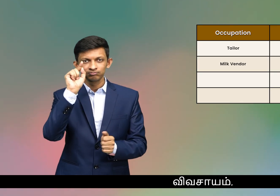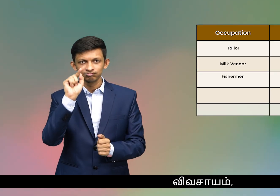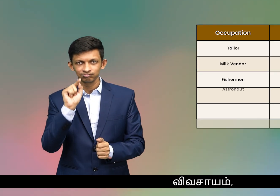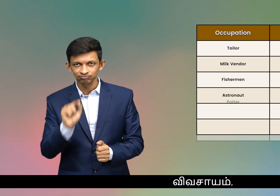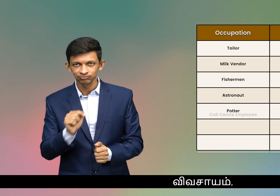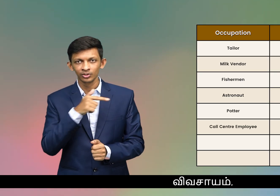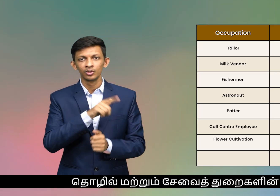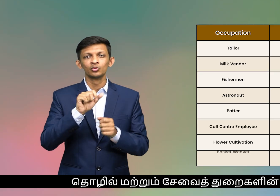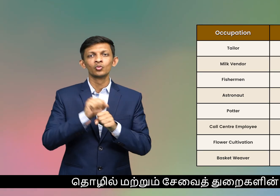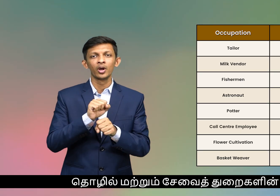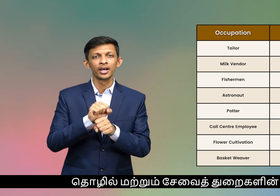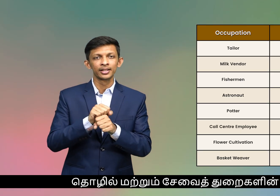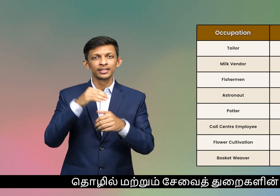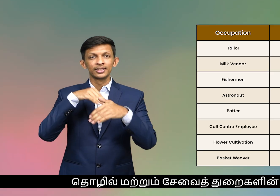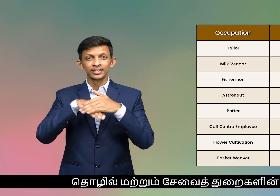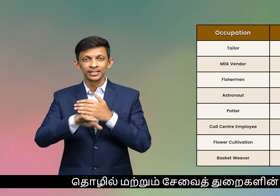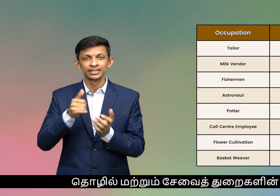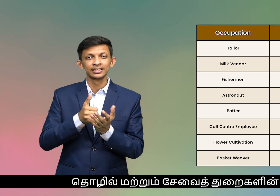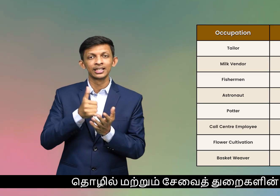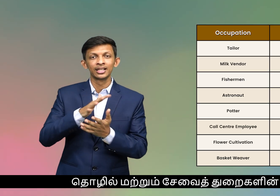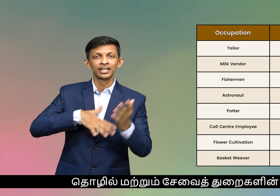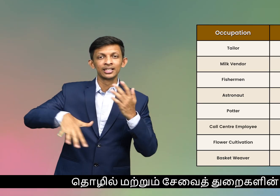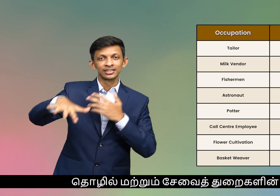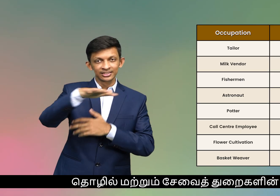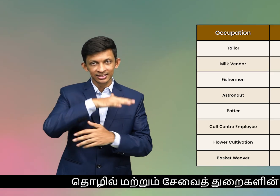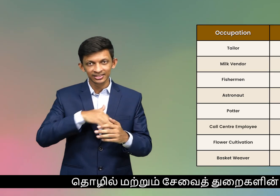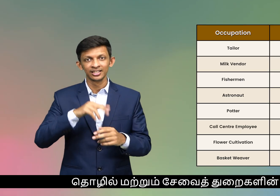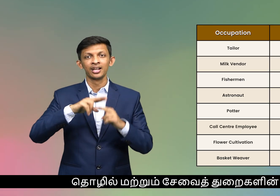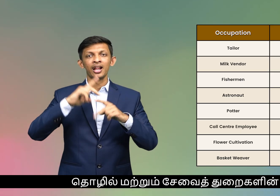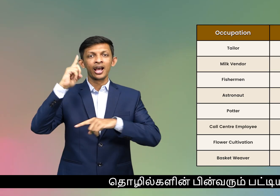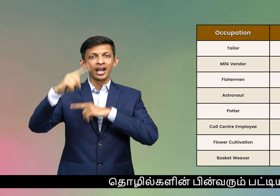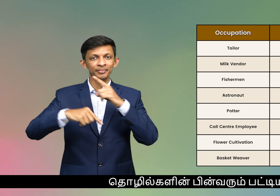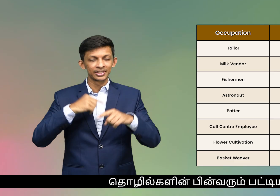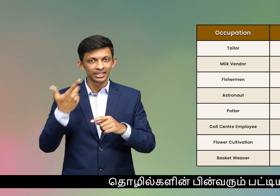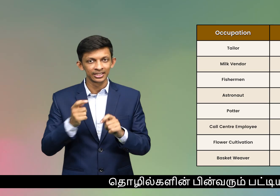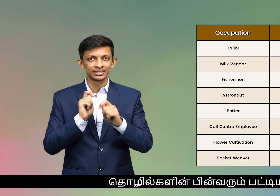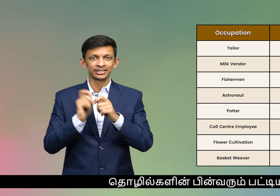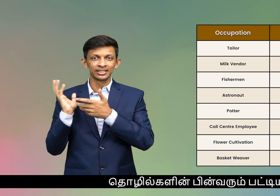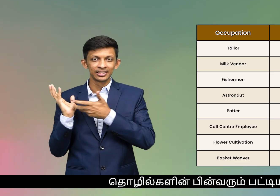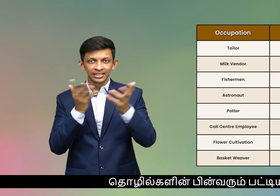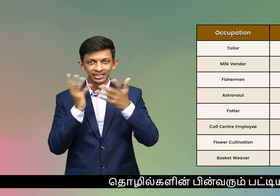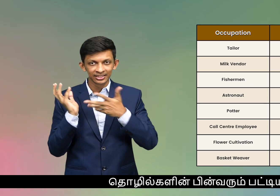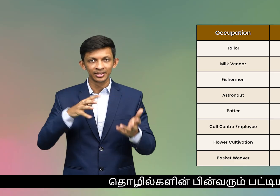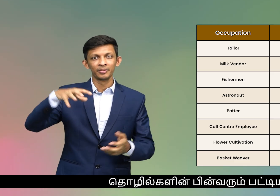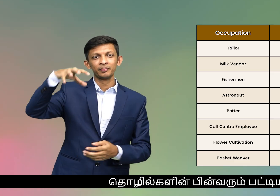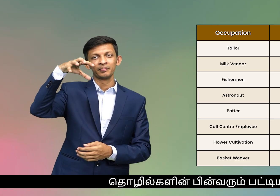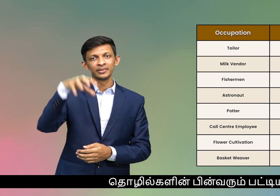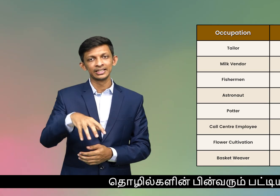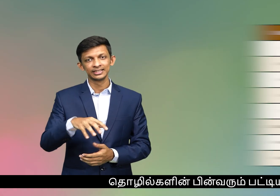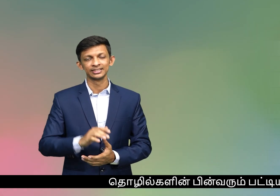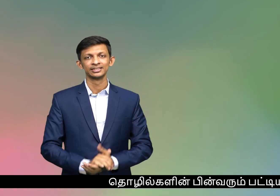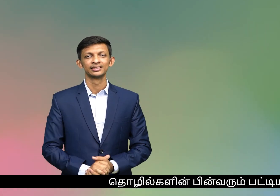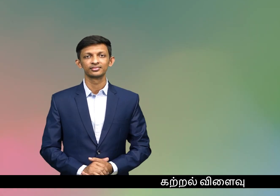விவசாயம் தொழில் மற்றும் சேவை துறைகளின் கீழ் உள்ள தொழில்களின் பின்வரும் பட்டியல்